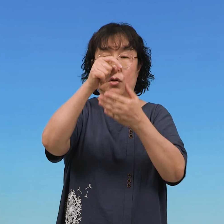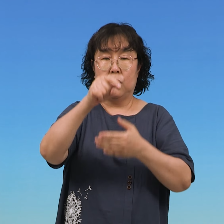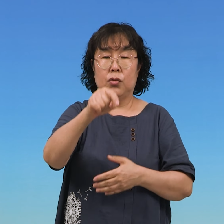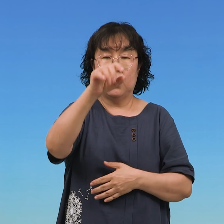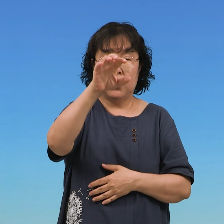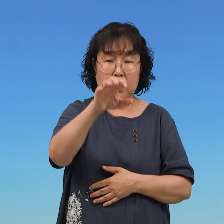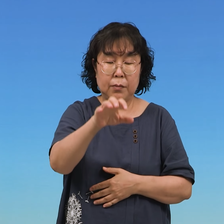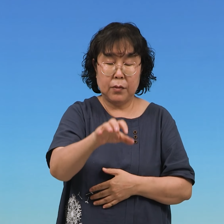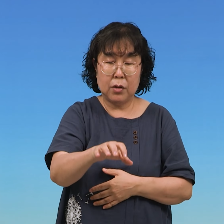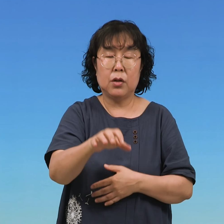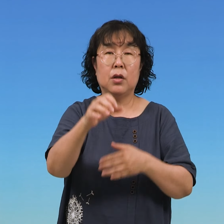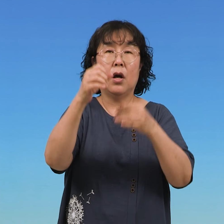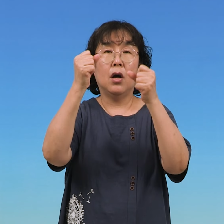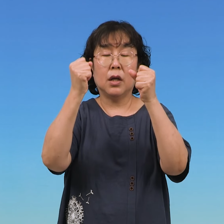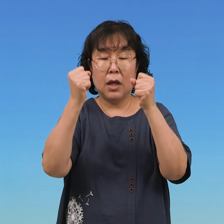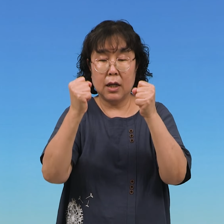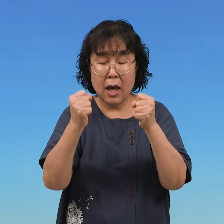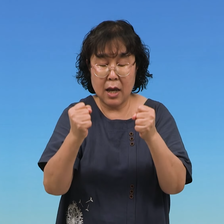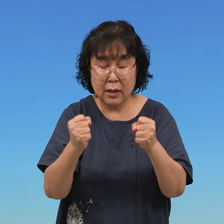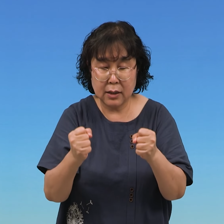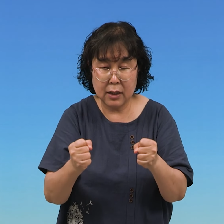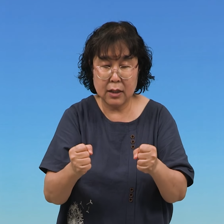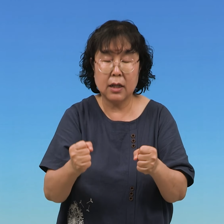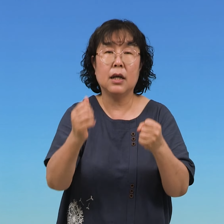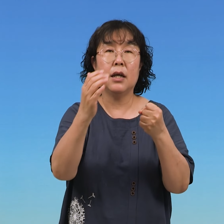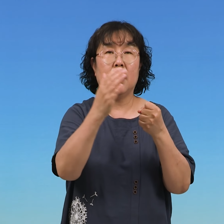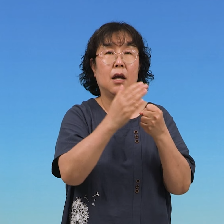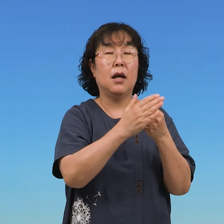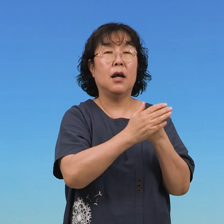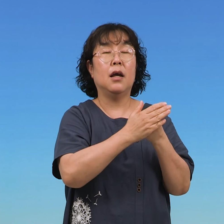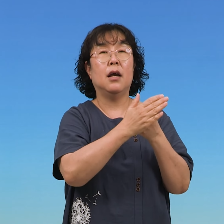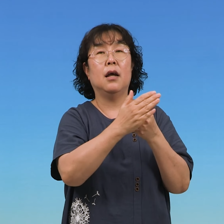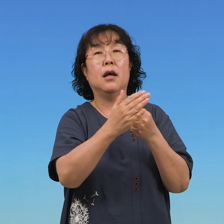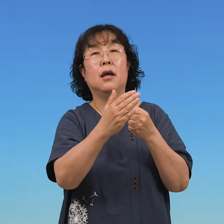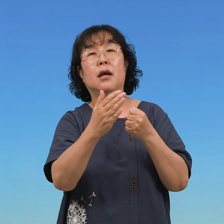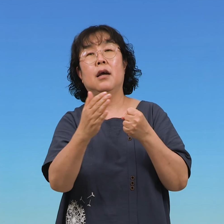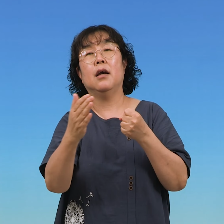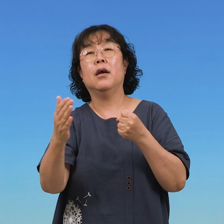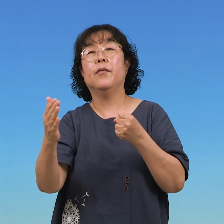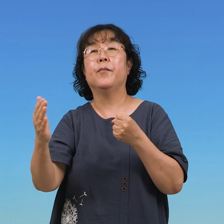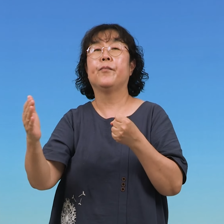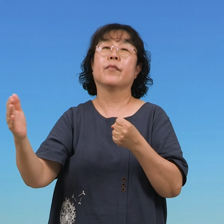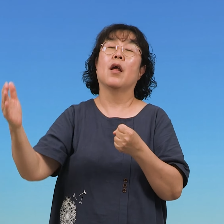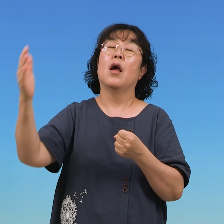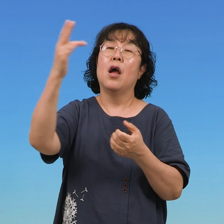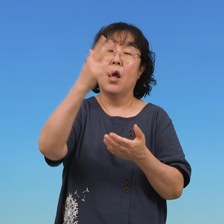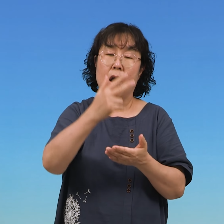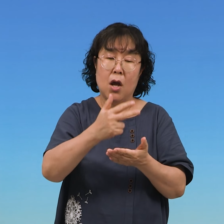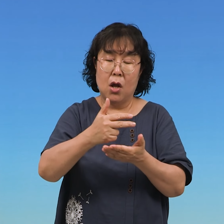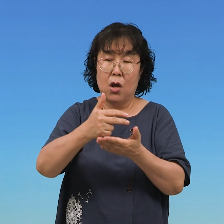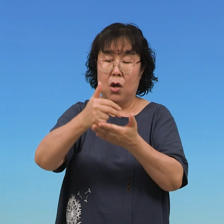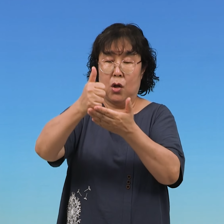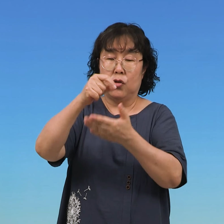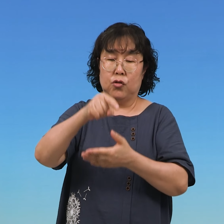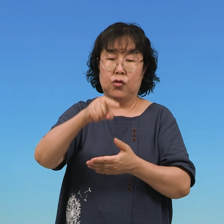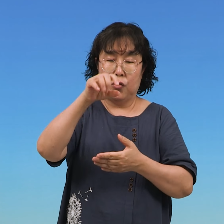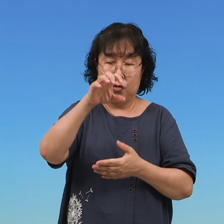계시기에 오늘 예배하는 이 자리에 예배하는 이 순간입니다. 우리와 함께 하시는 그 주님 앞에 주님